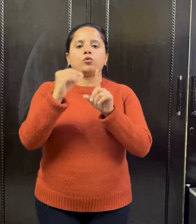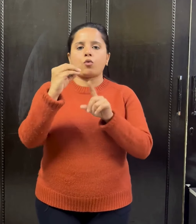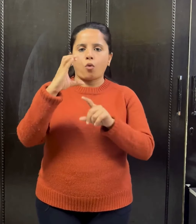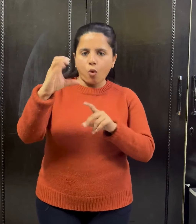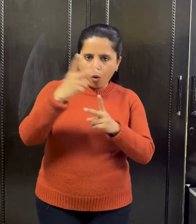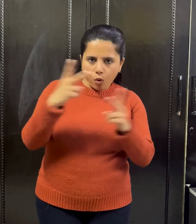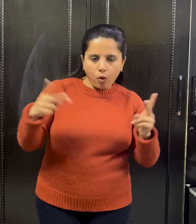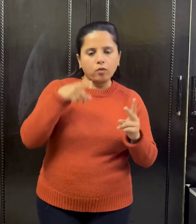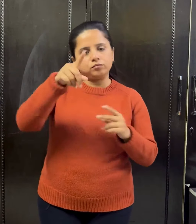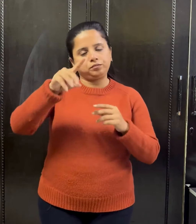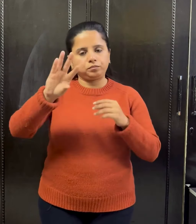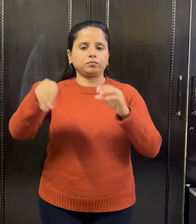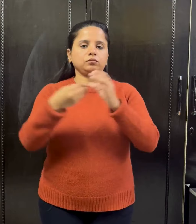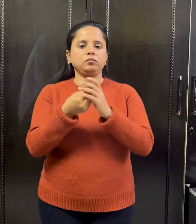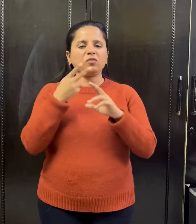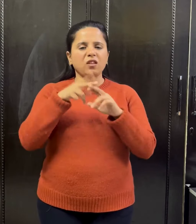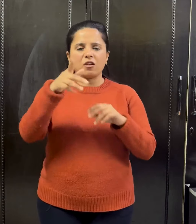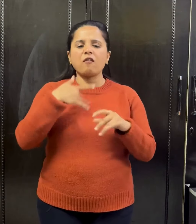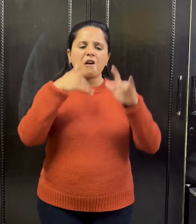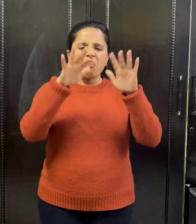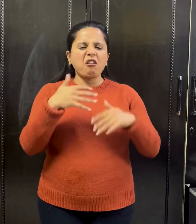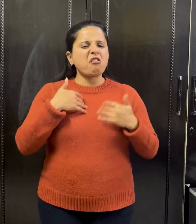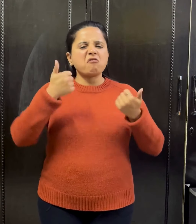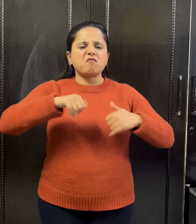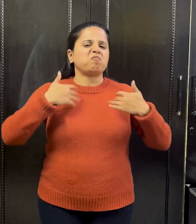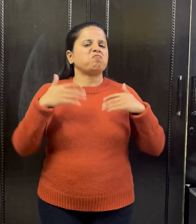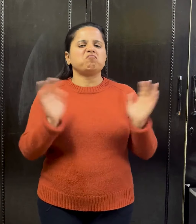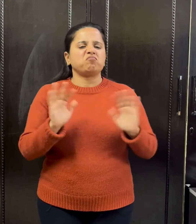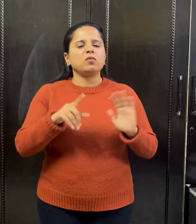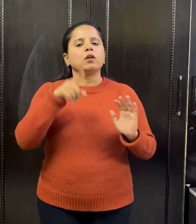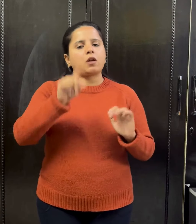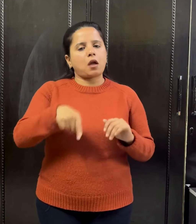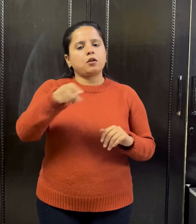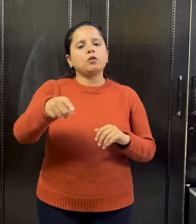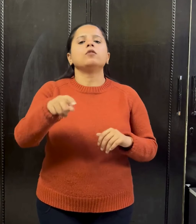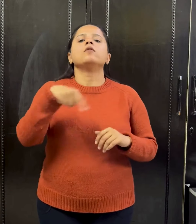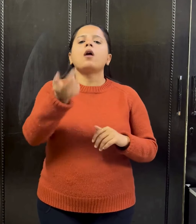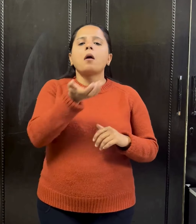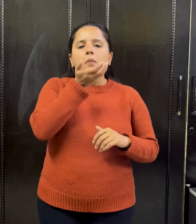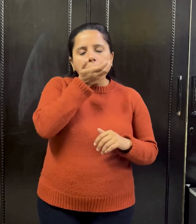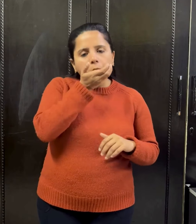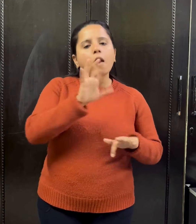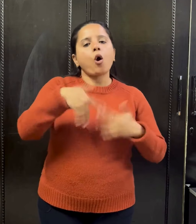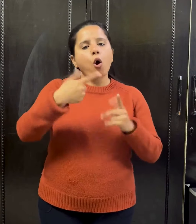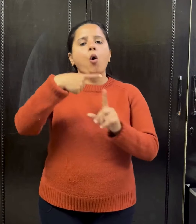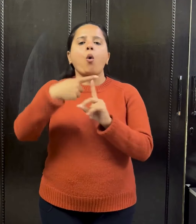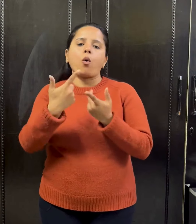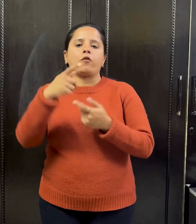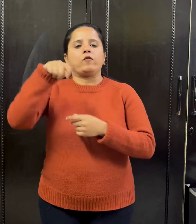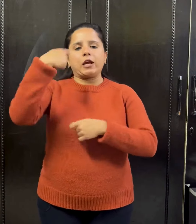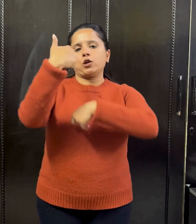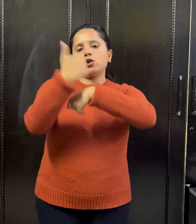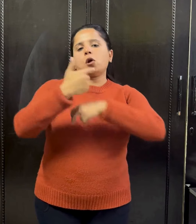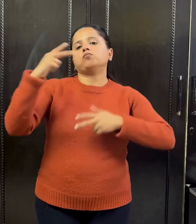अगर डिफिकल्ट लगे तो 10 मिनट की ऑडियो या वीडियो रिकॉर्डिंग भी अपलोड कर सकते हैं